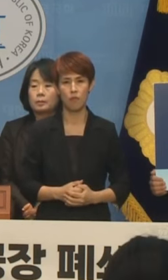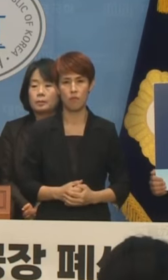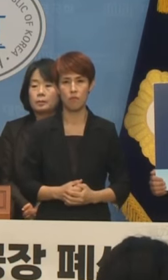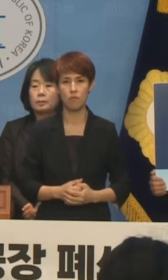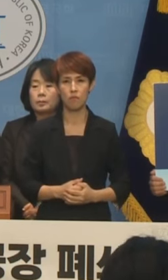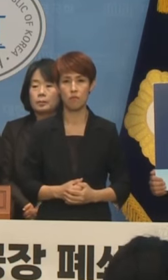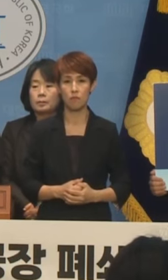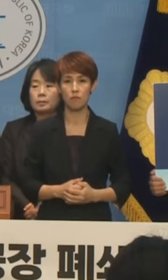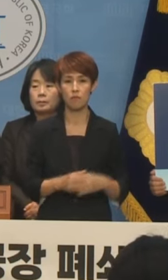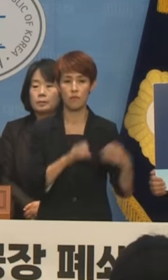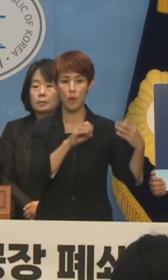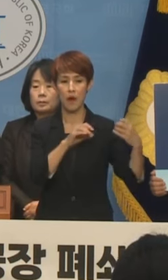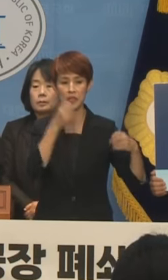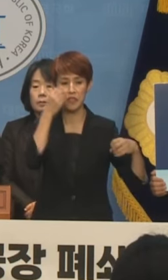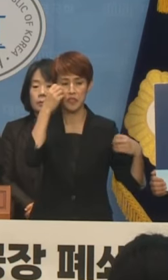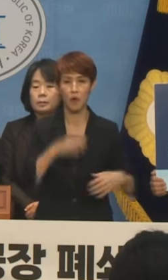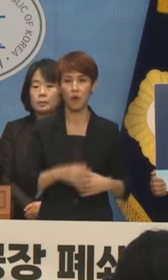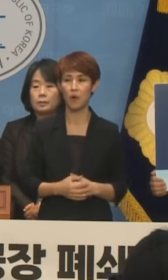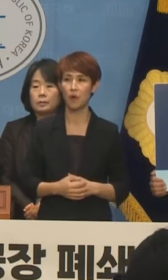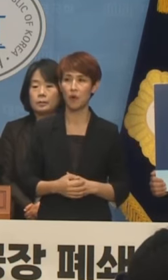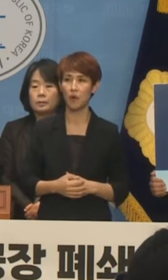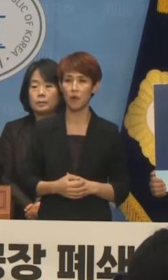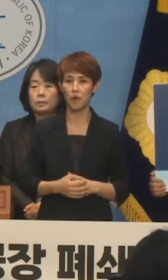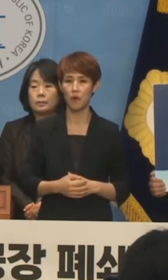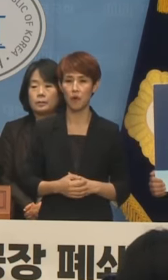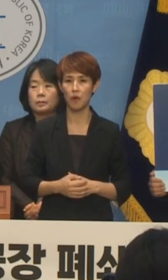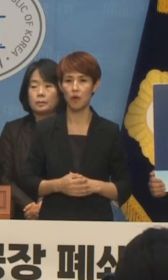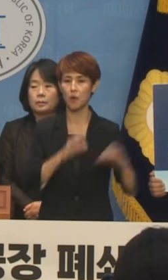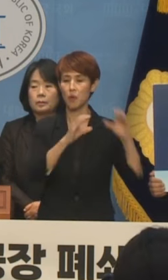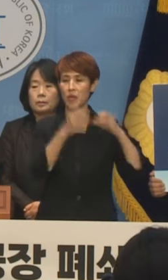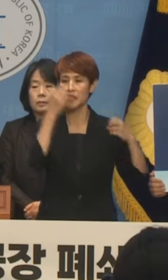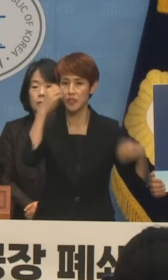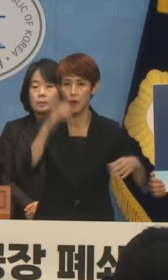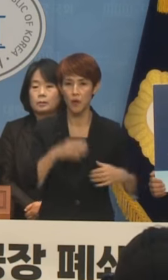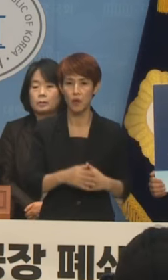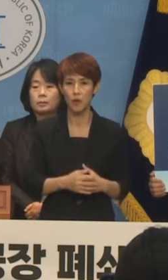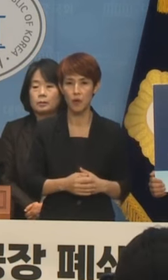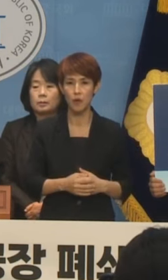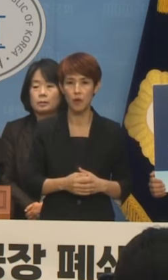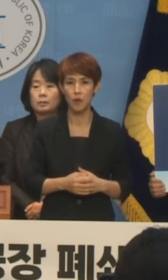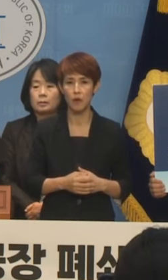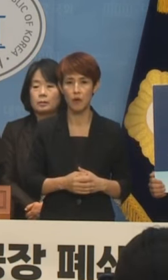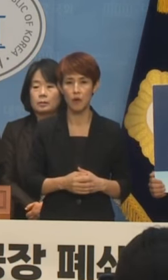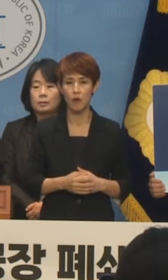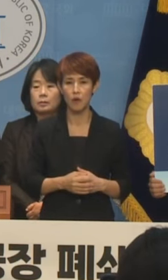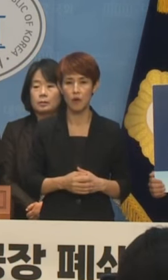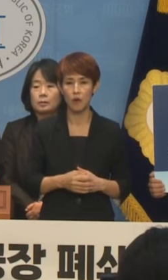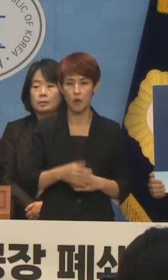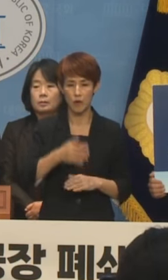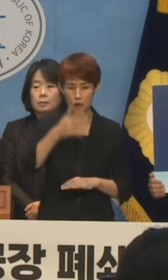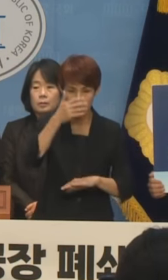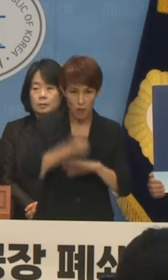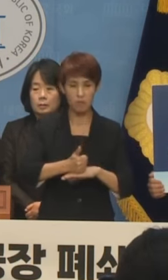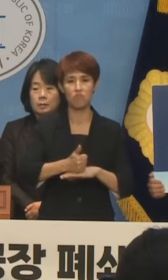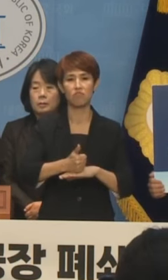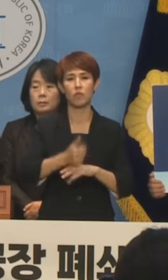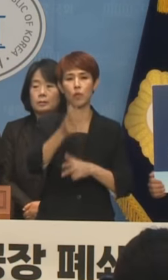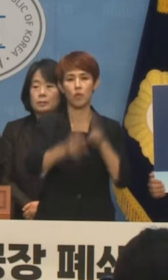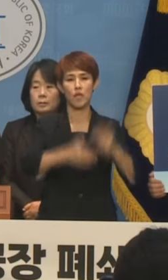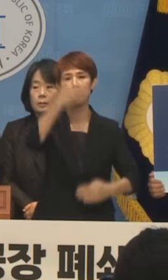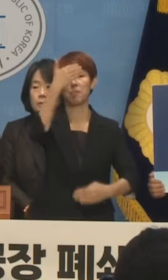척, 소통하는 척 모양새만 차리고 기승전 철수로